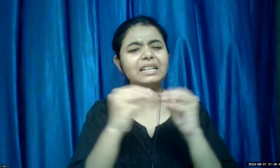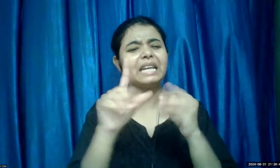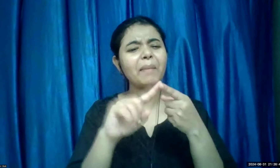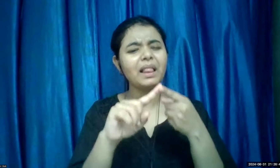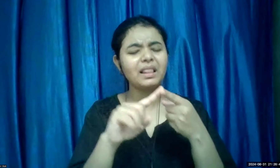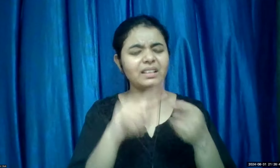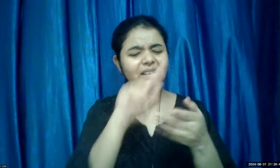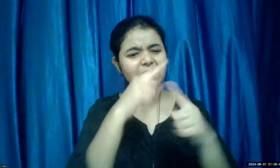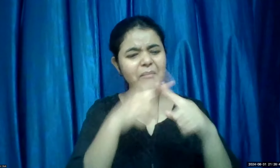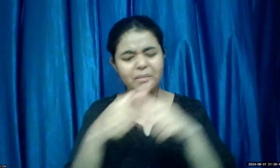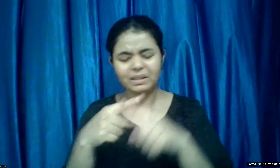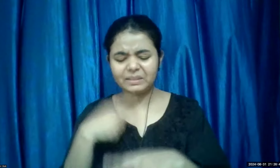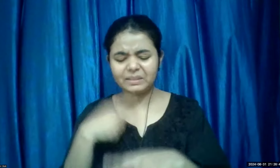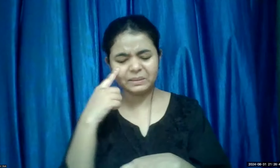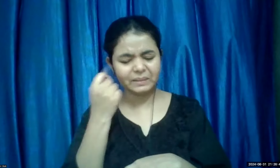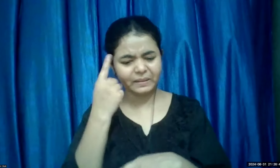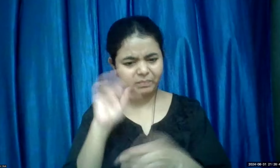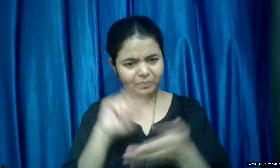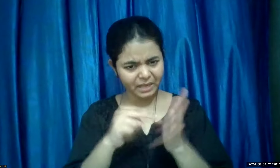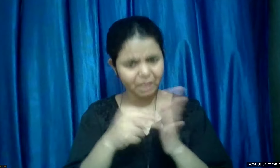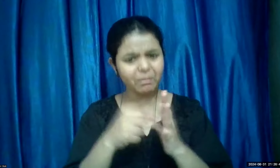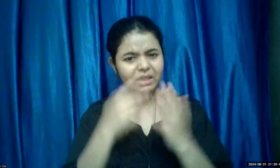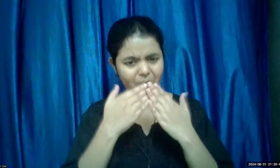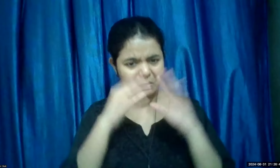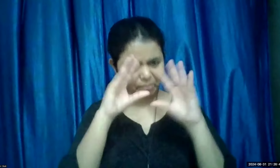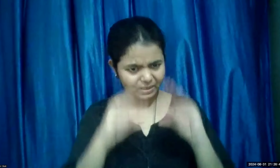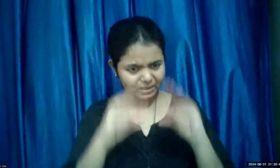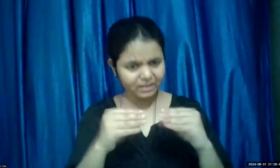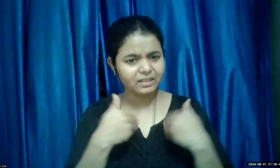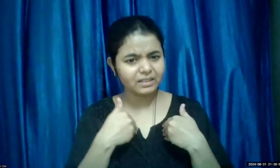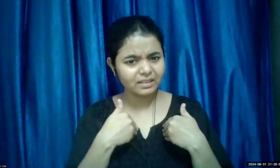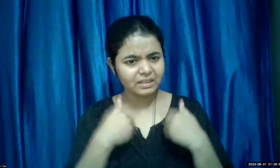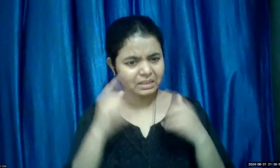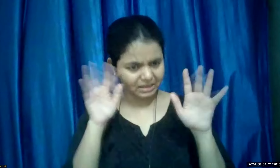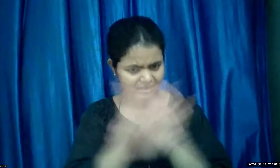15 का टेबल याद ना होना ज्ञान, क्या 25 का टेबल याद ना होना ज्ञान,